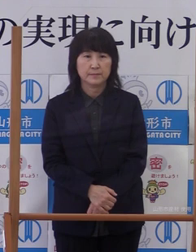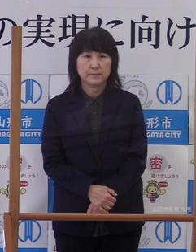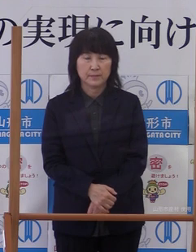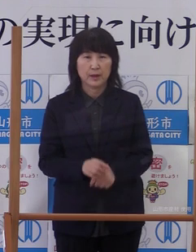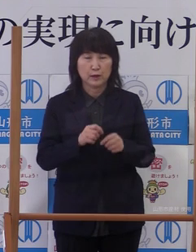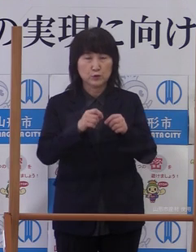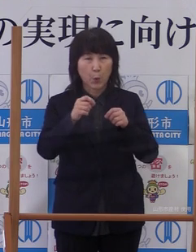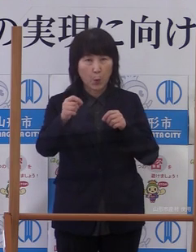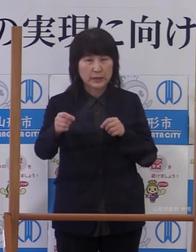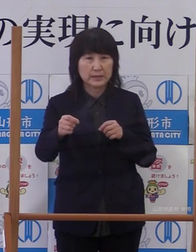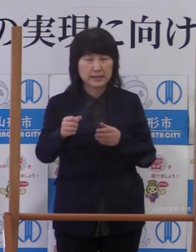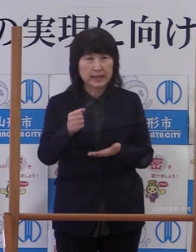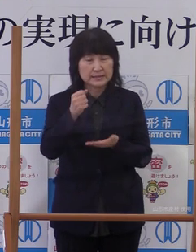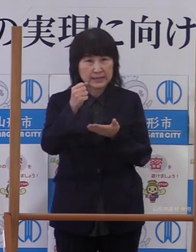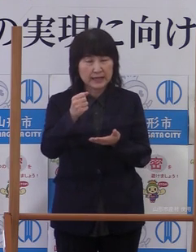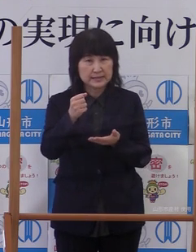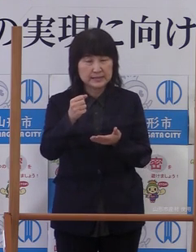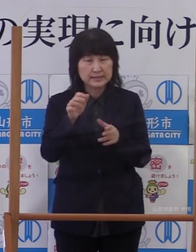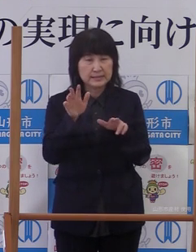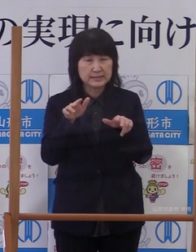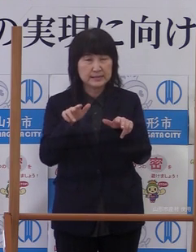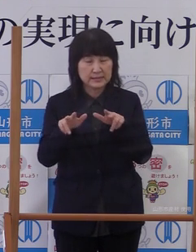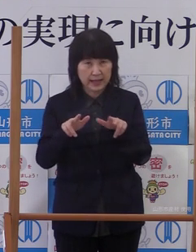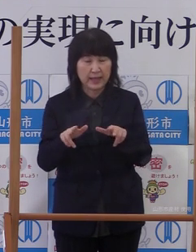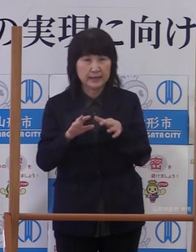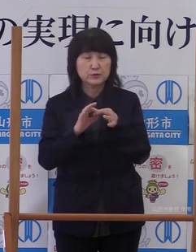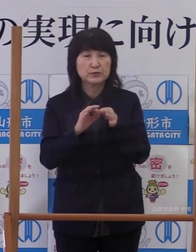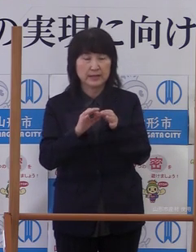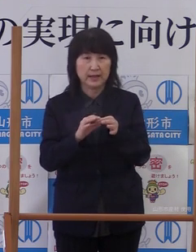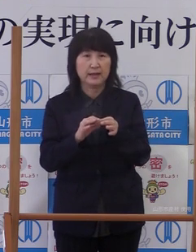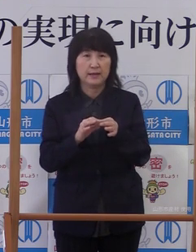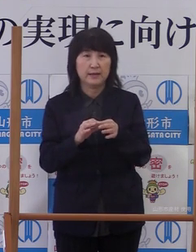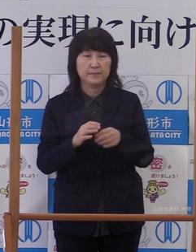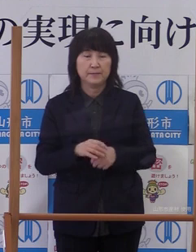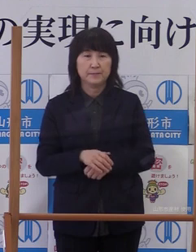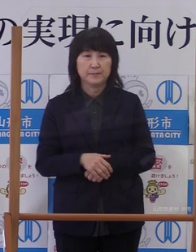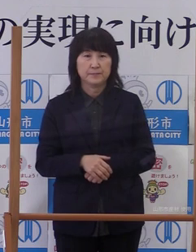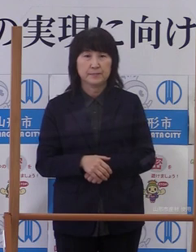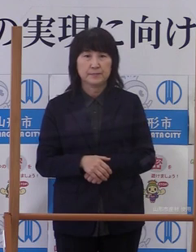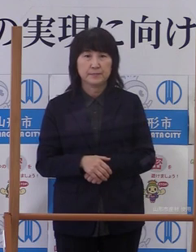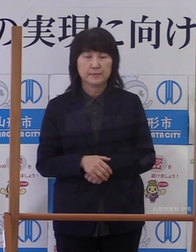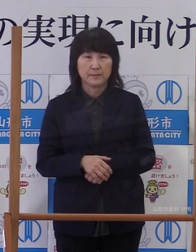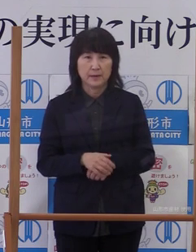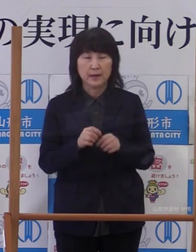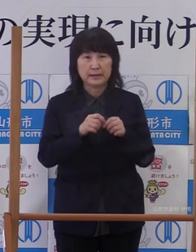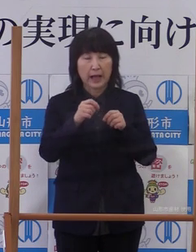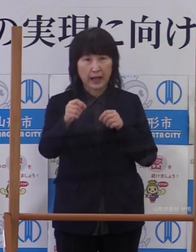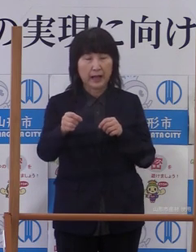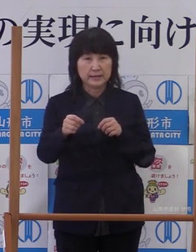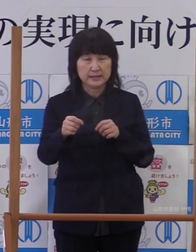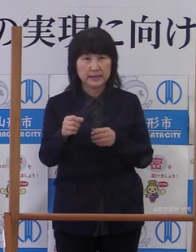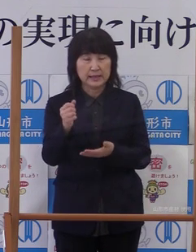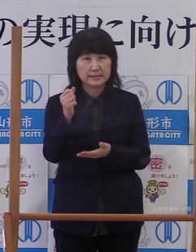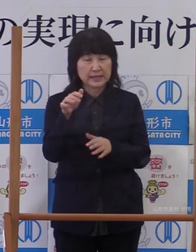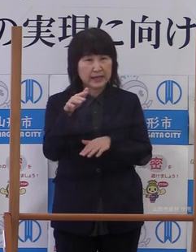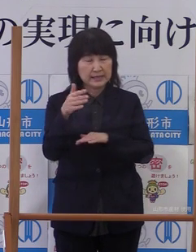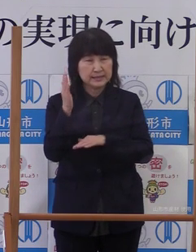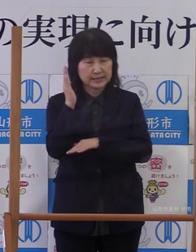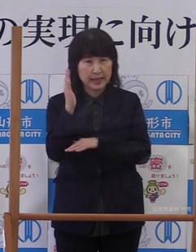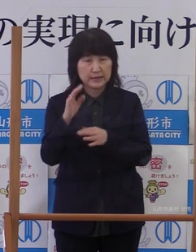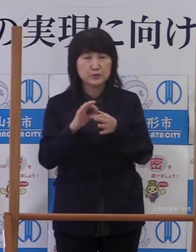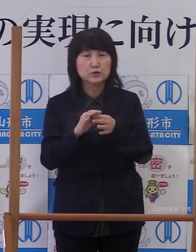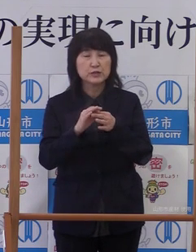長期的な財政のありようにつきましてはですね、これは本当に長期的な財政については長期的